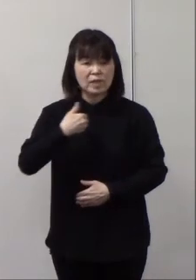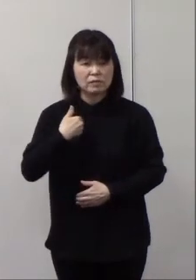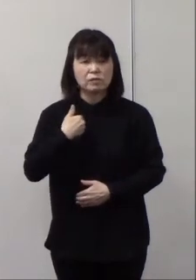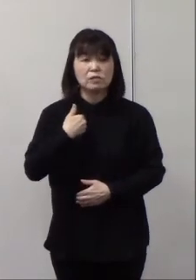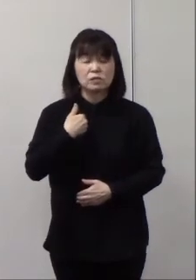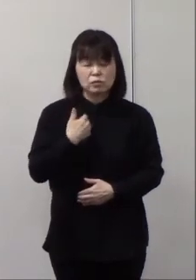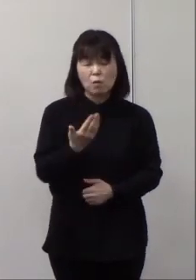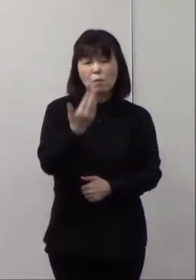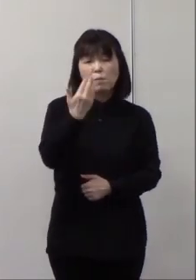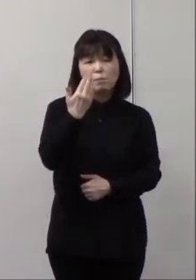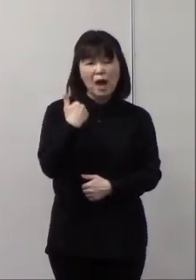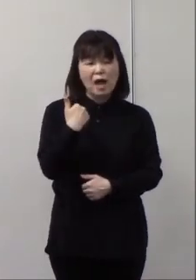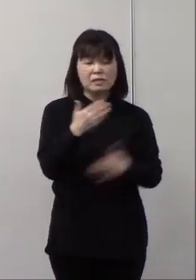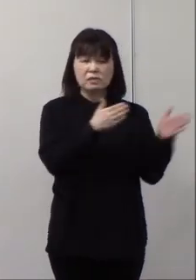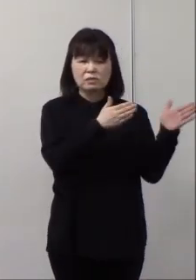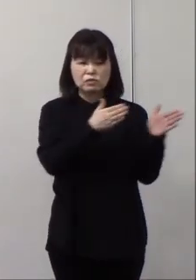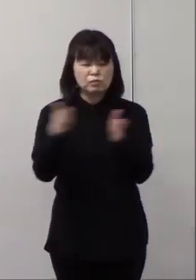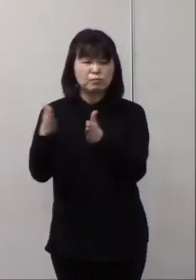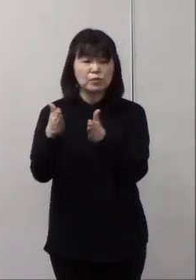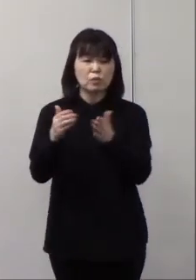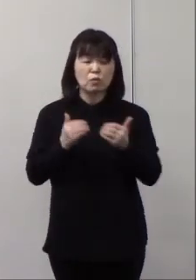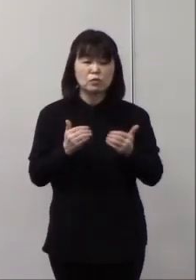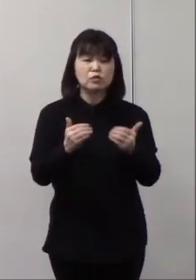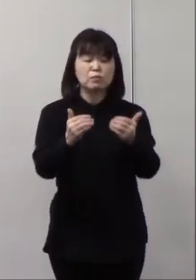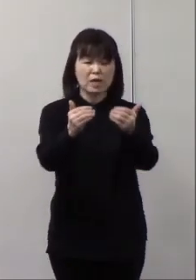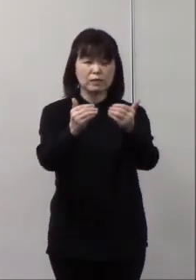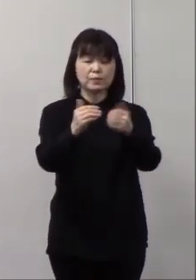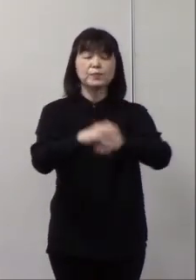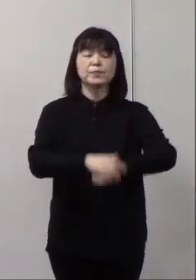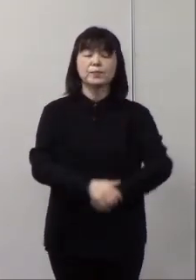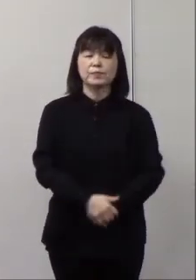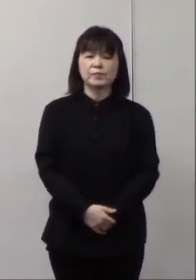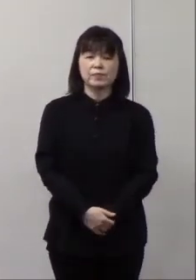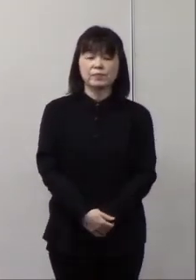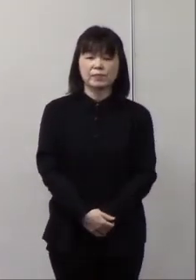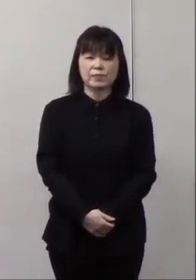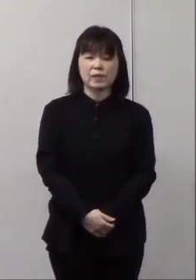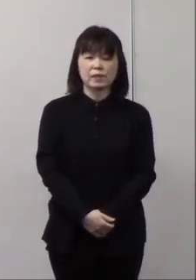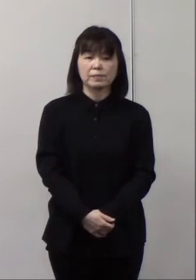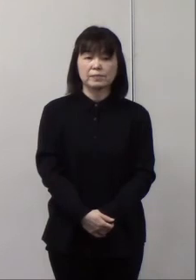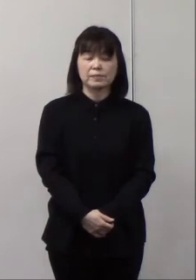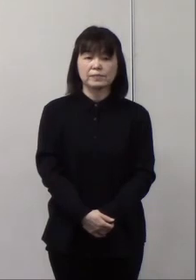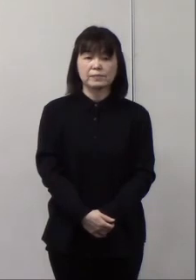まあ、準備を怠りなく進めていくというところに尽きるだろうと思います。